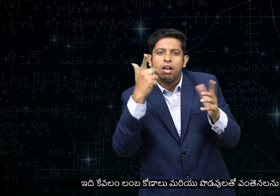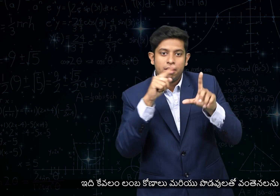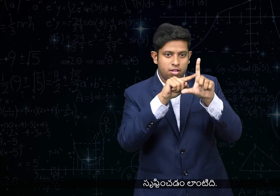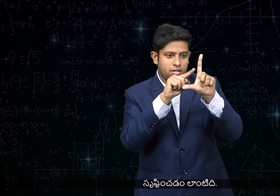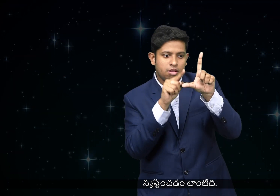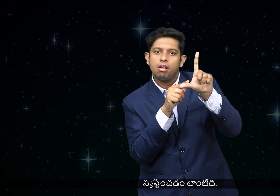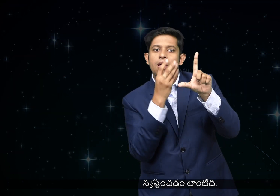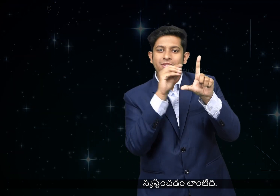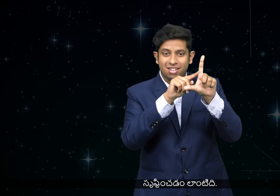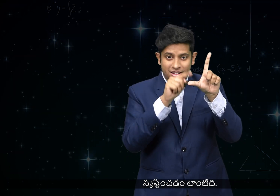వంతెనలను సృష్టించడం లాంటిది.